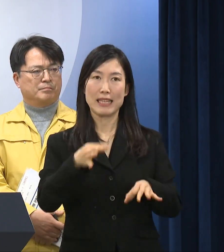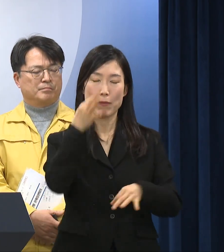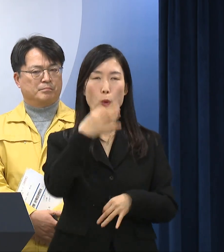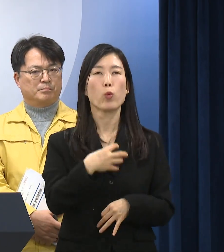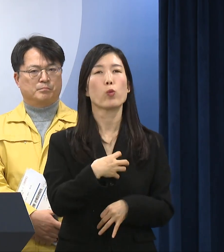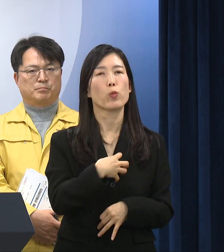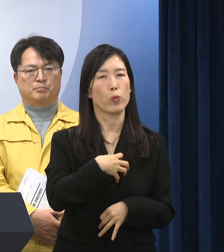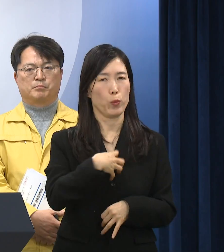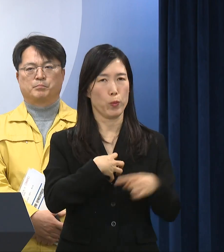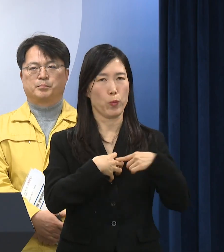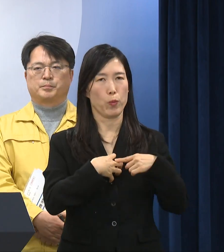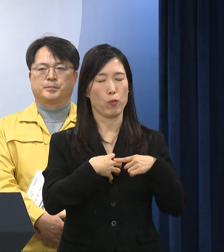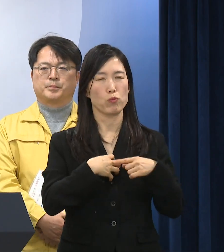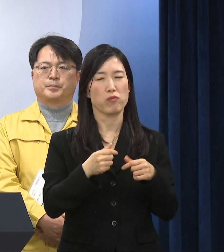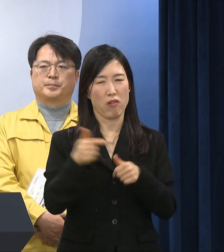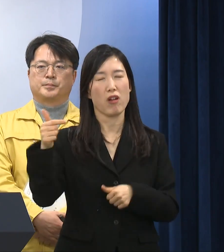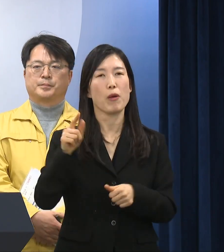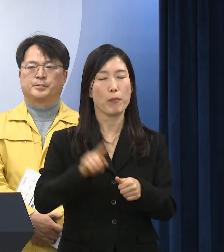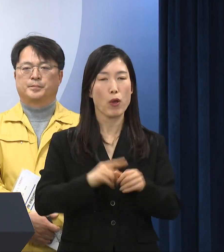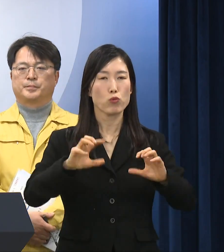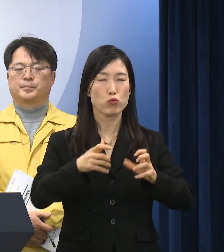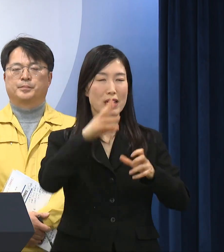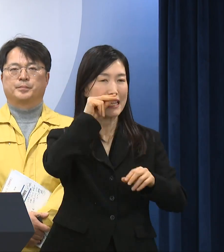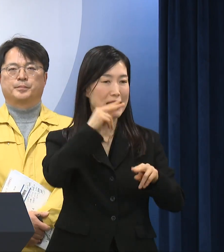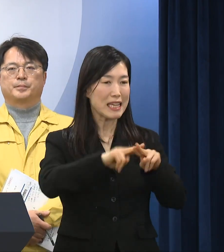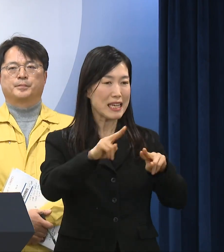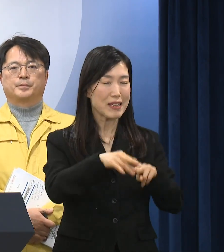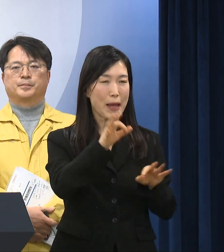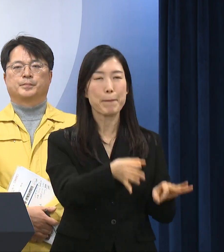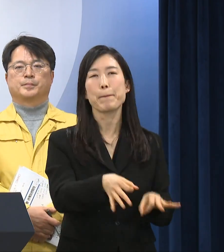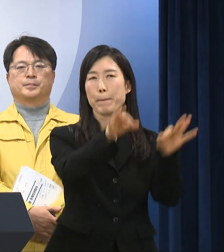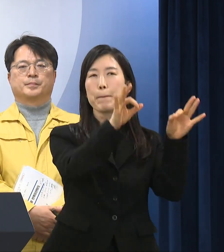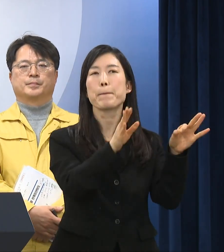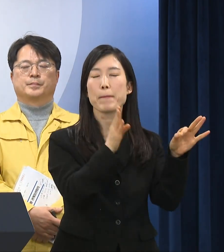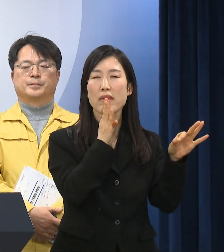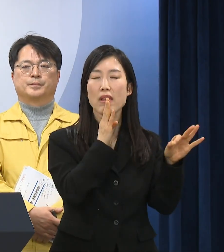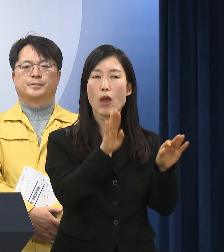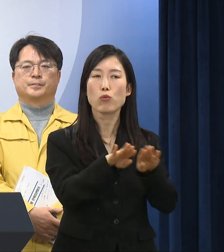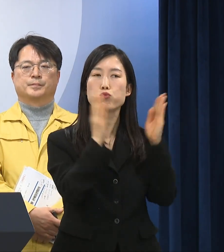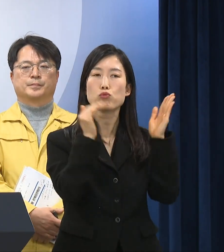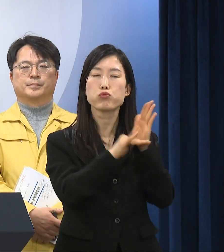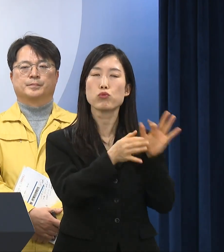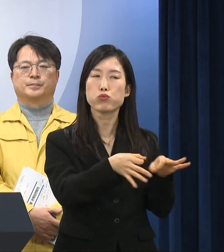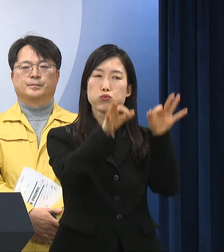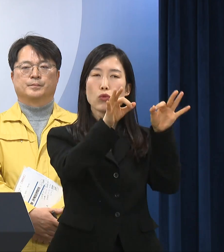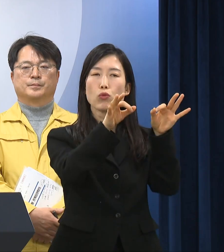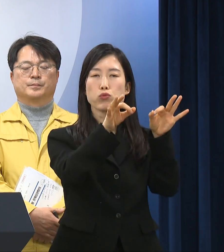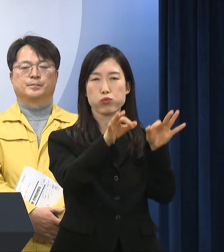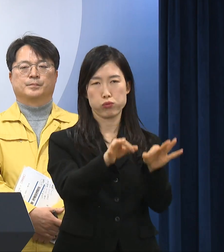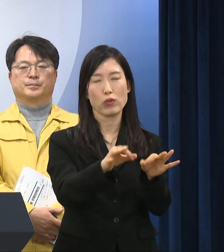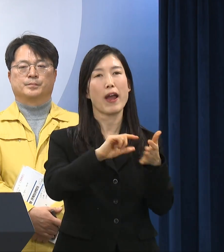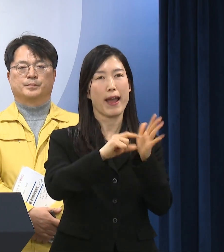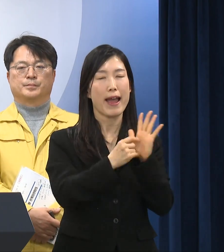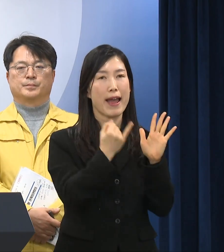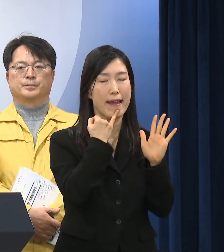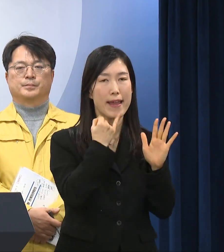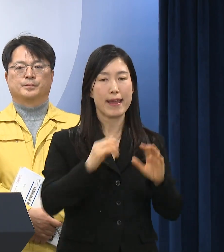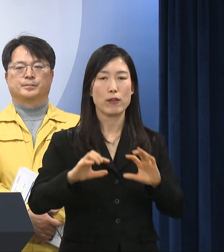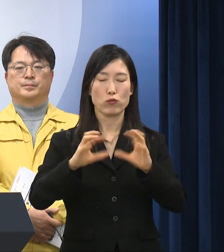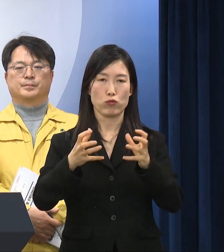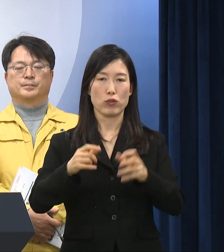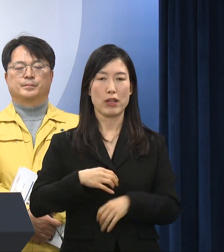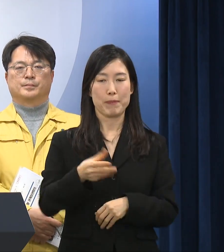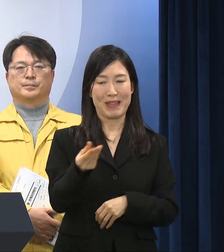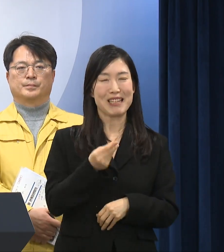리스크 프리미엄의 확대로 국제 유가가 상승했으나 개장 직후에 비해서는 상승폭이 축소되었고 주식 채권 시장에